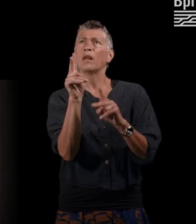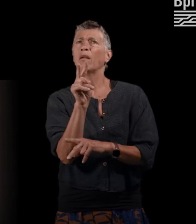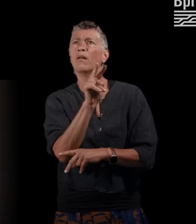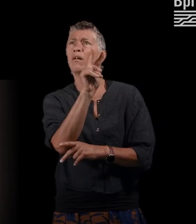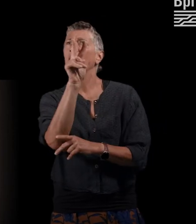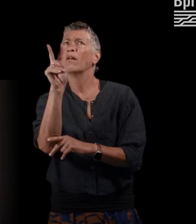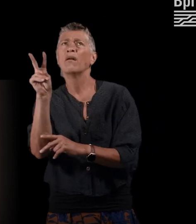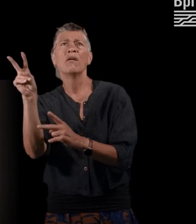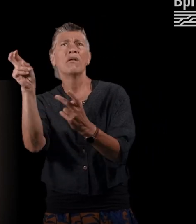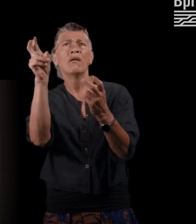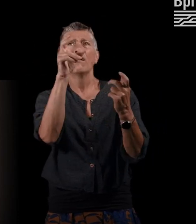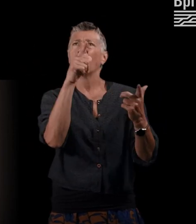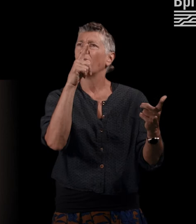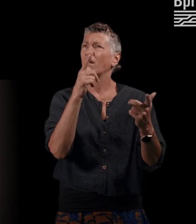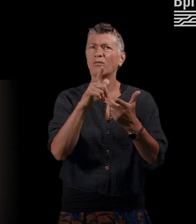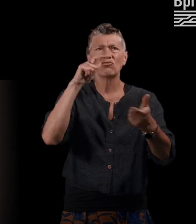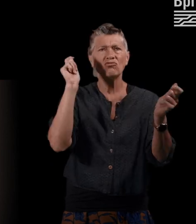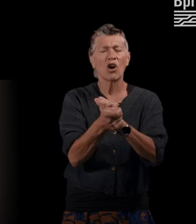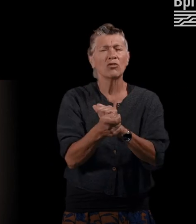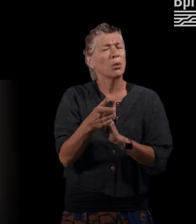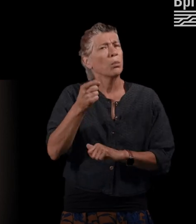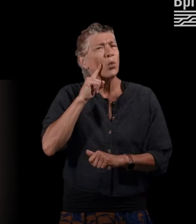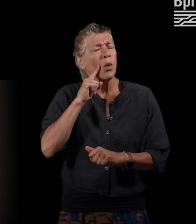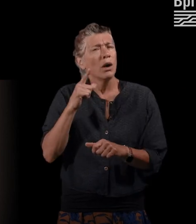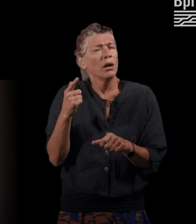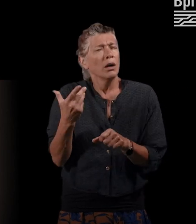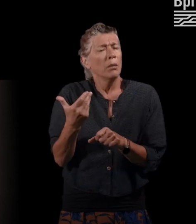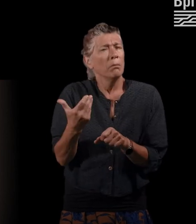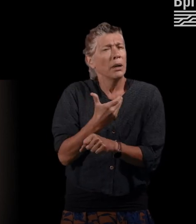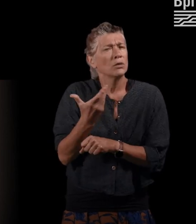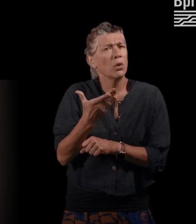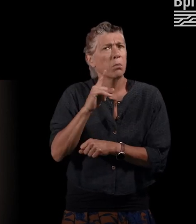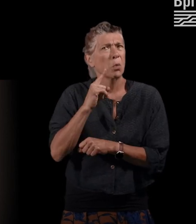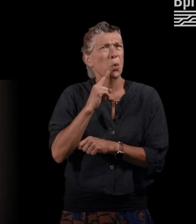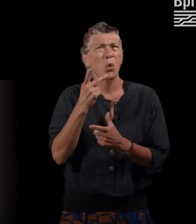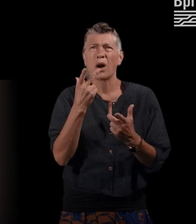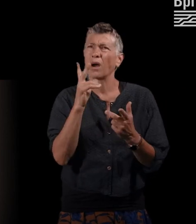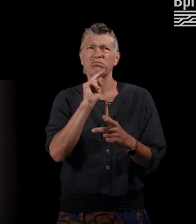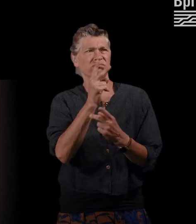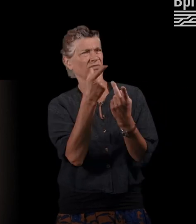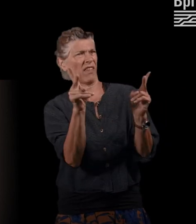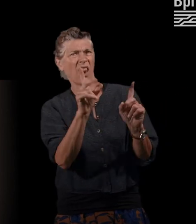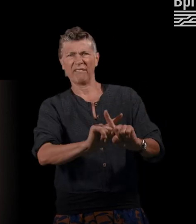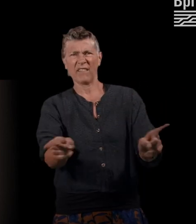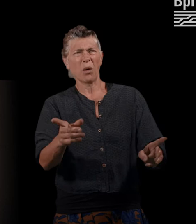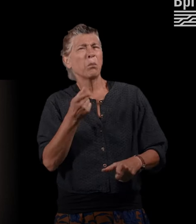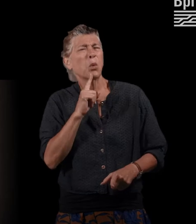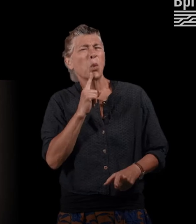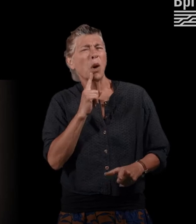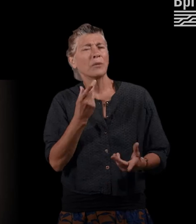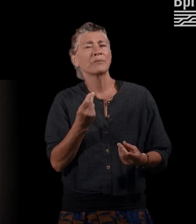vous lisez a changé? Qu'est-ce qui se passe pour que vous dites ça et que vous voyez ce texte